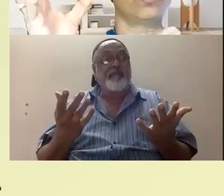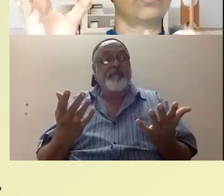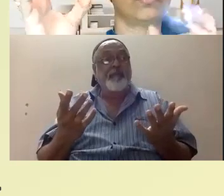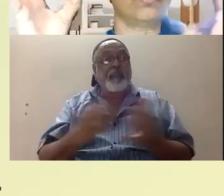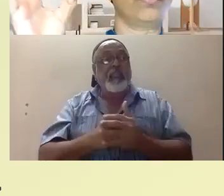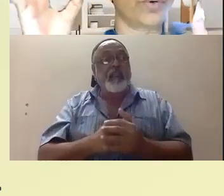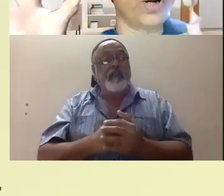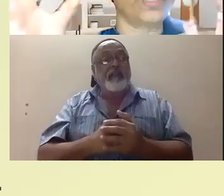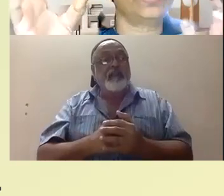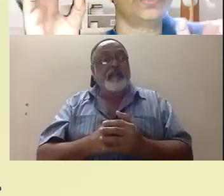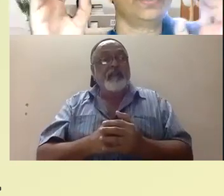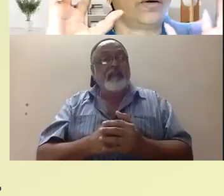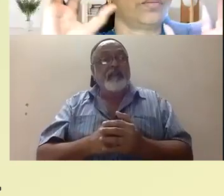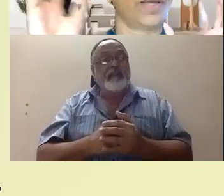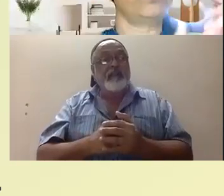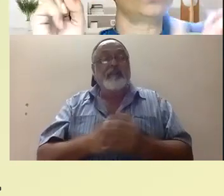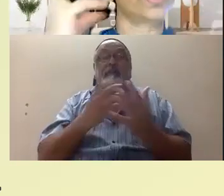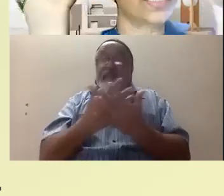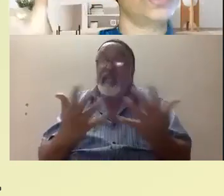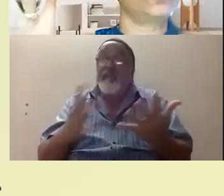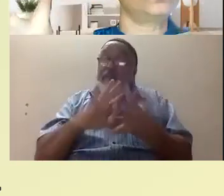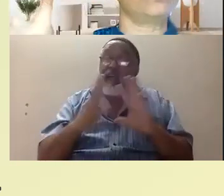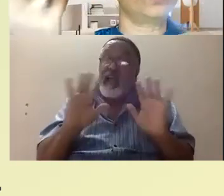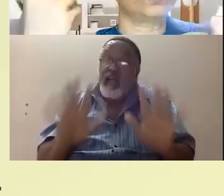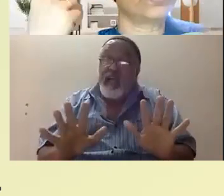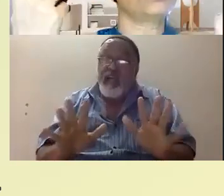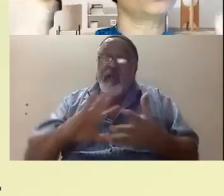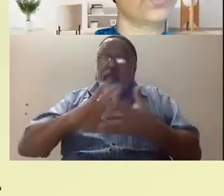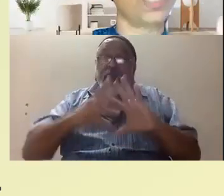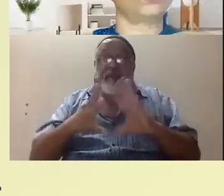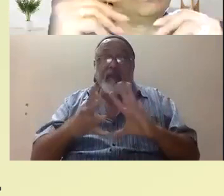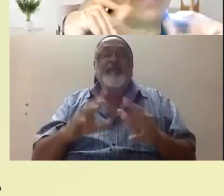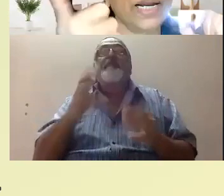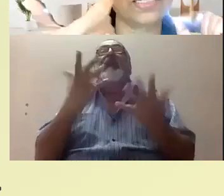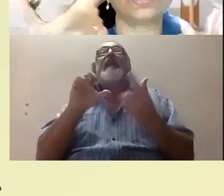वो प्रोडक्ट है और मैन्युफैक्चरिंग, जैसे एलईडी लैंप है या कुछ भी,